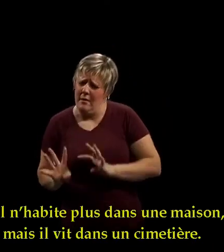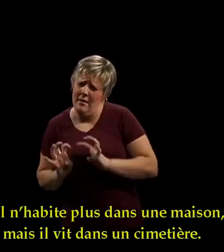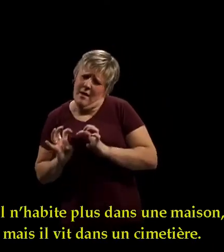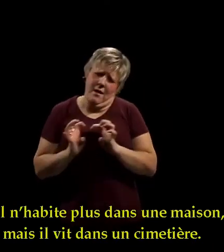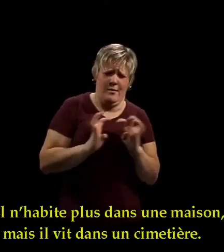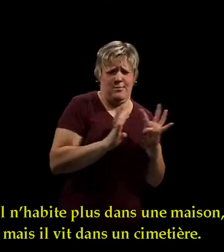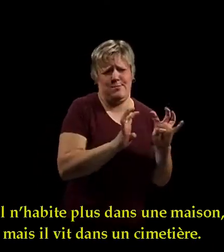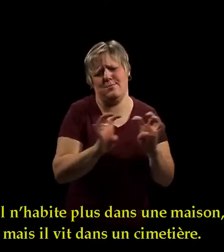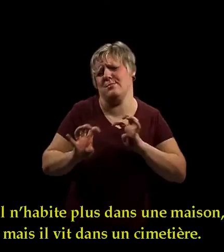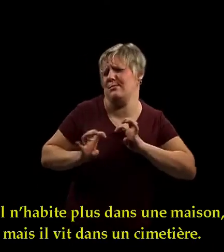un cimetière.